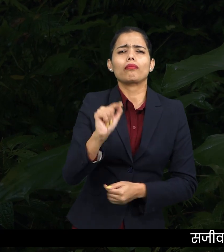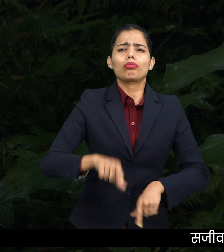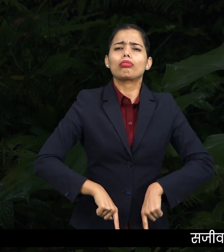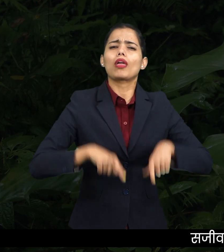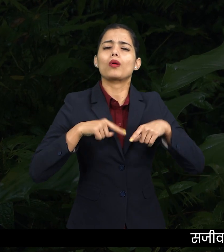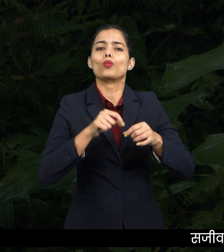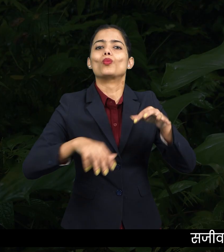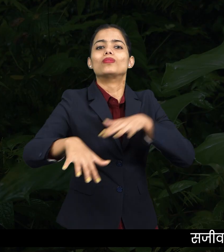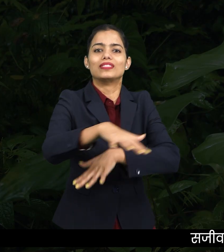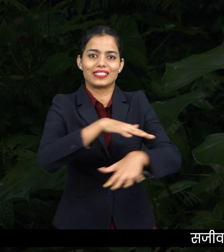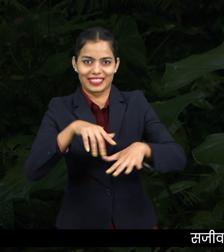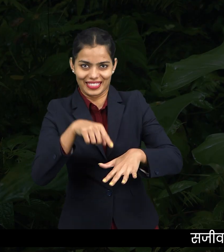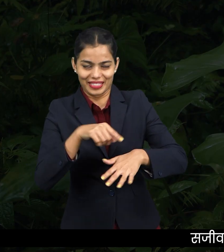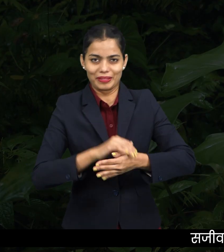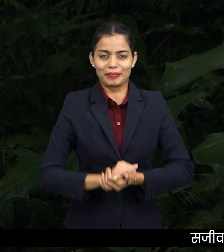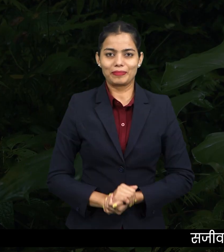सजीवांची वैशिष्ट्ये.